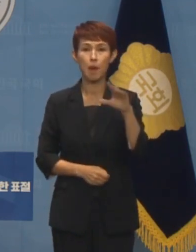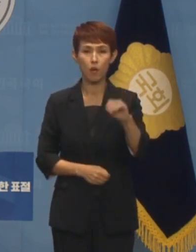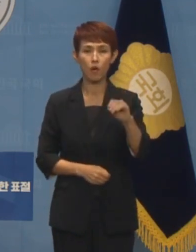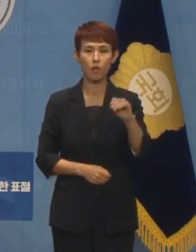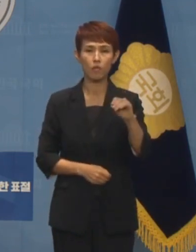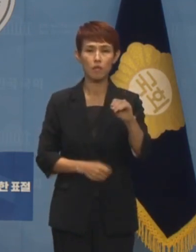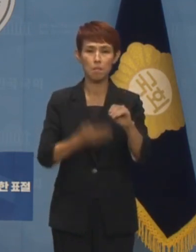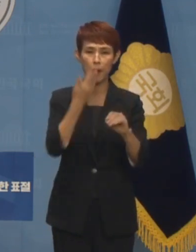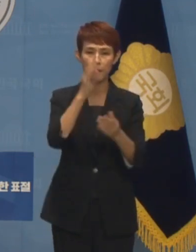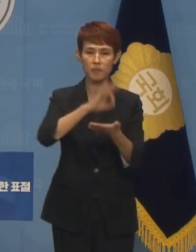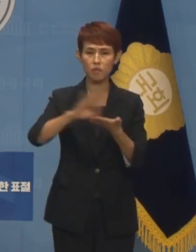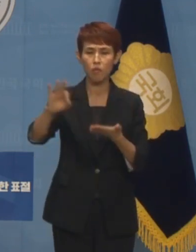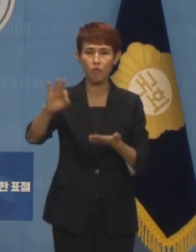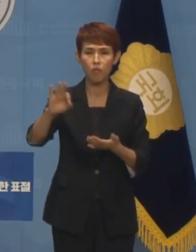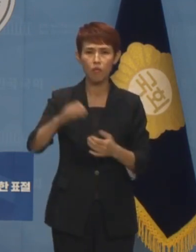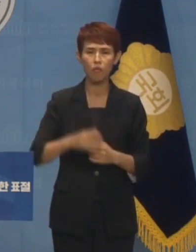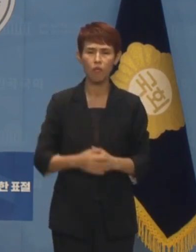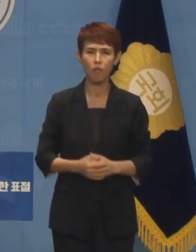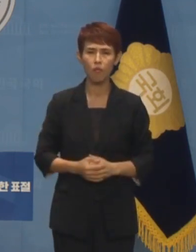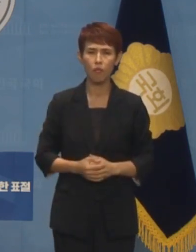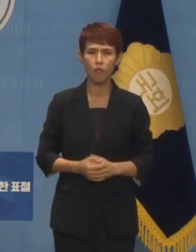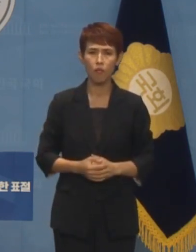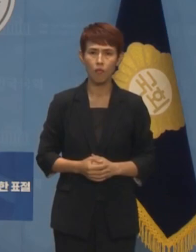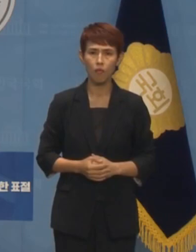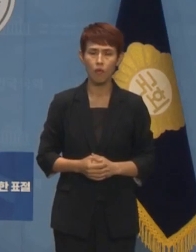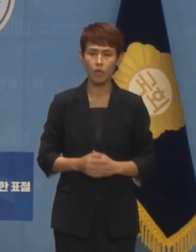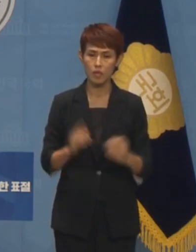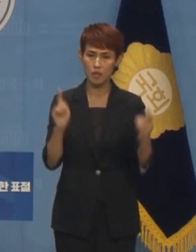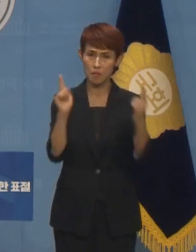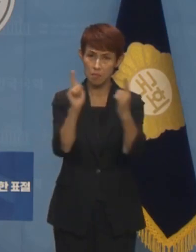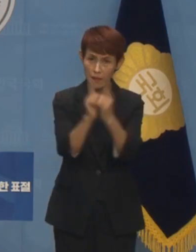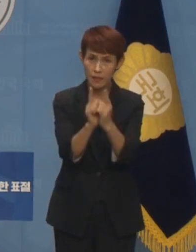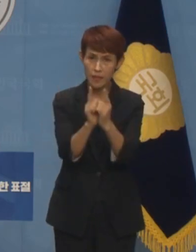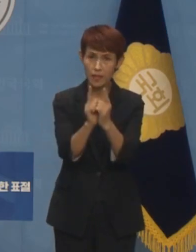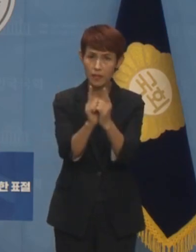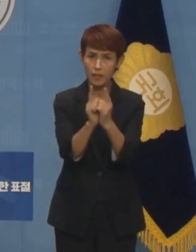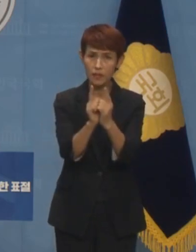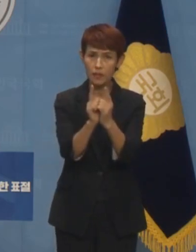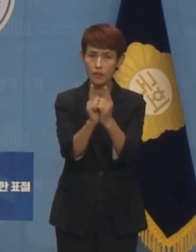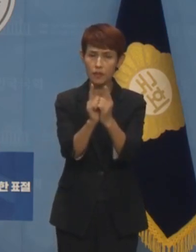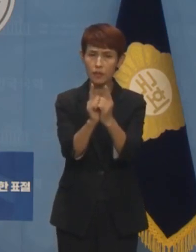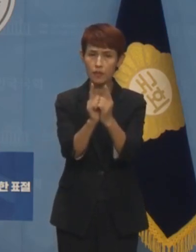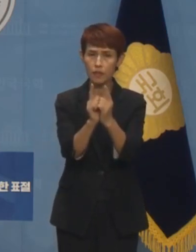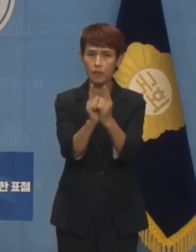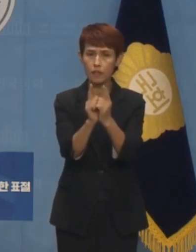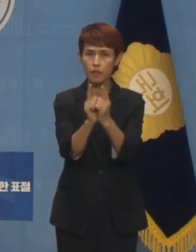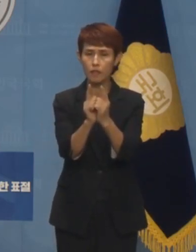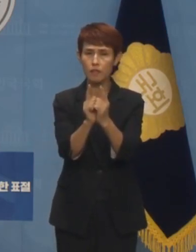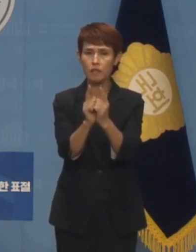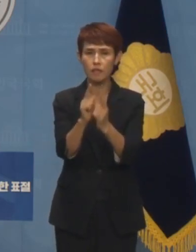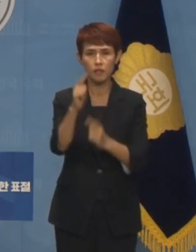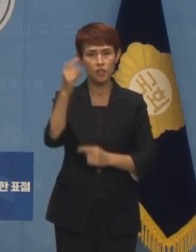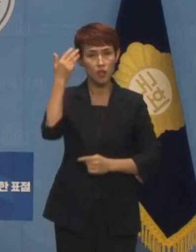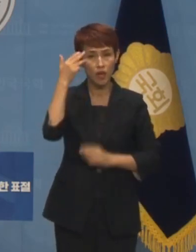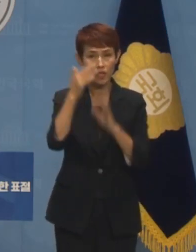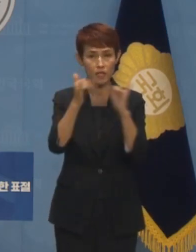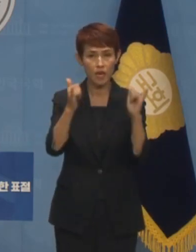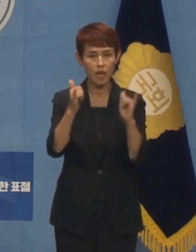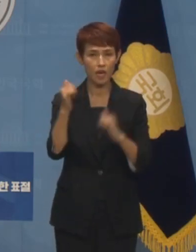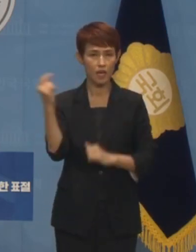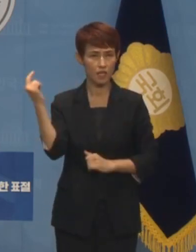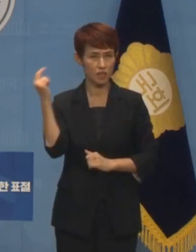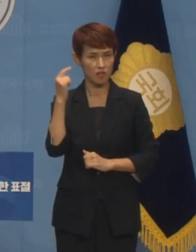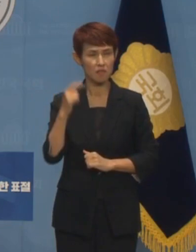밥값으로 쓴다는데 그 자리에서 만난 소위 주체 철학자들에게 들은 내용입니까?